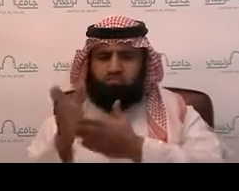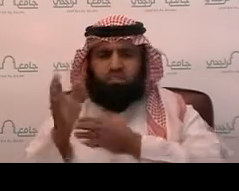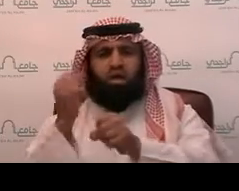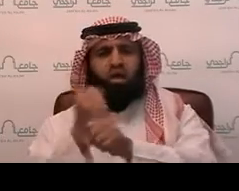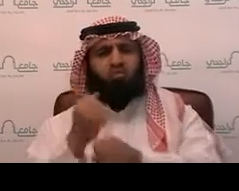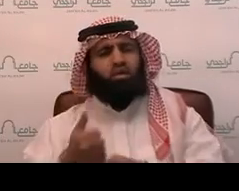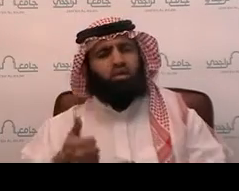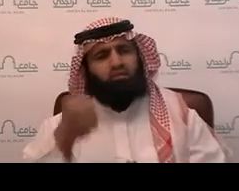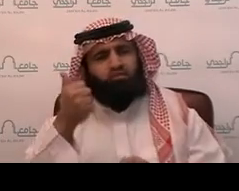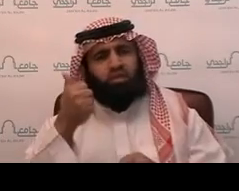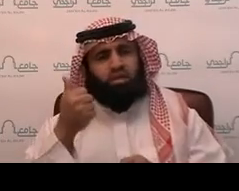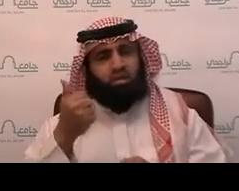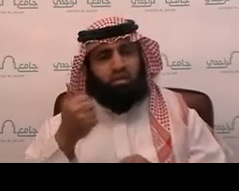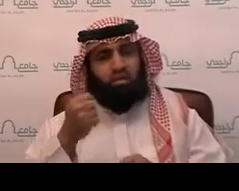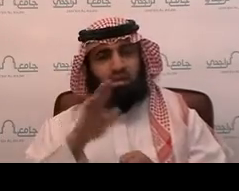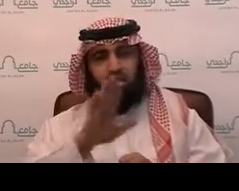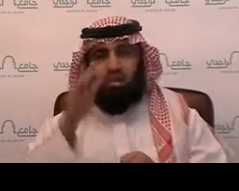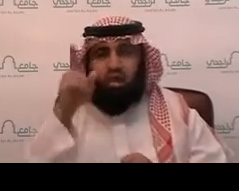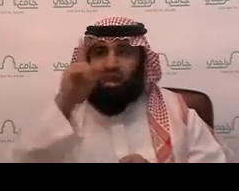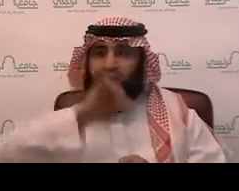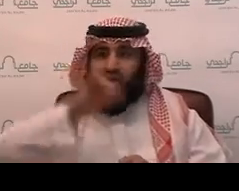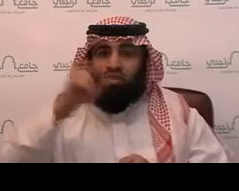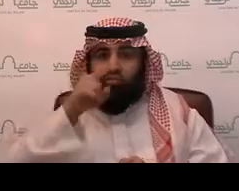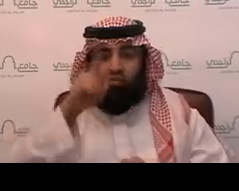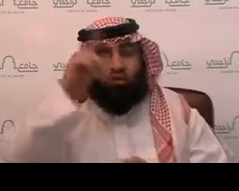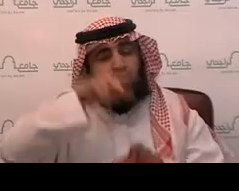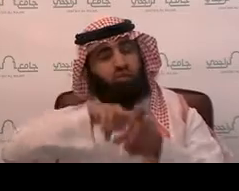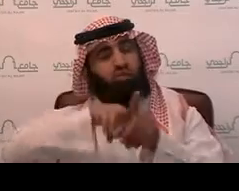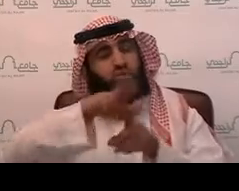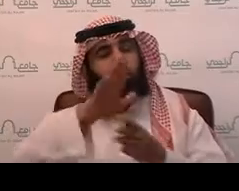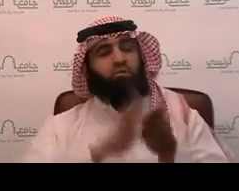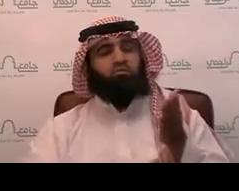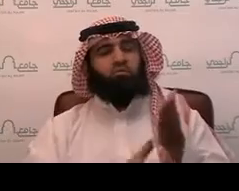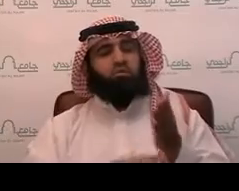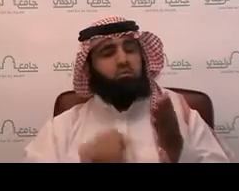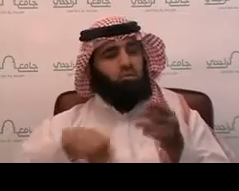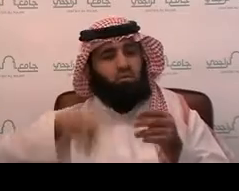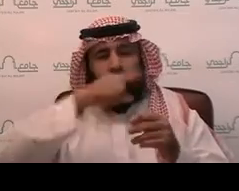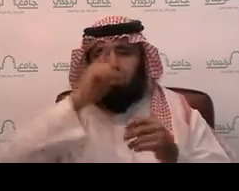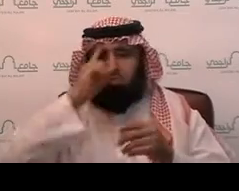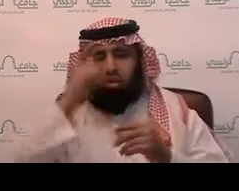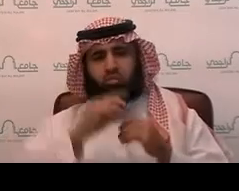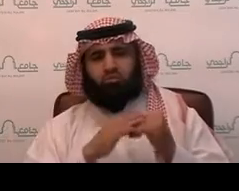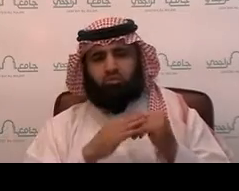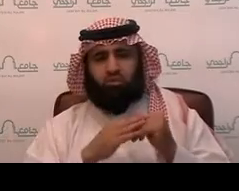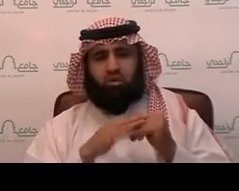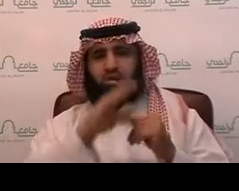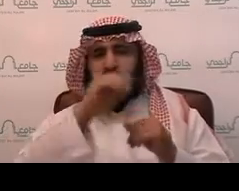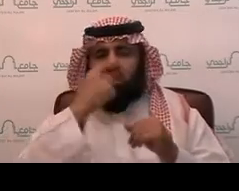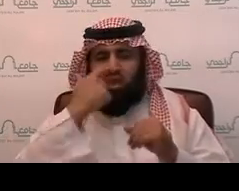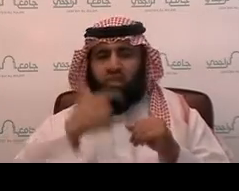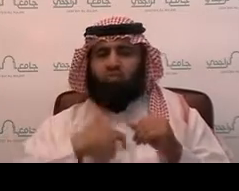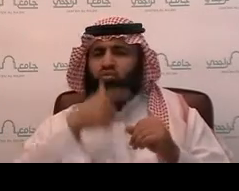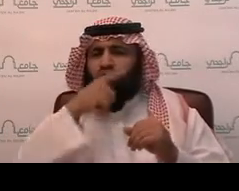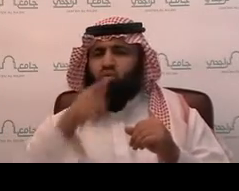قبل أن يأتيكم العذاب بغتة وأنتم لا تشعرون، أن تقول نفس يا حسرة على ما